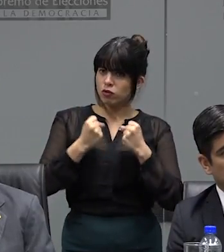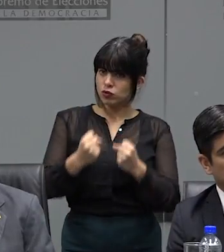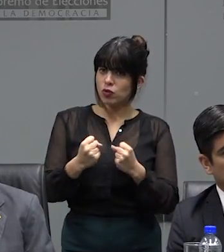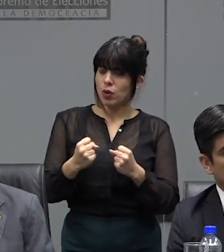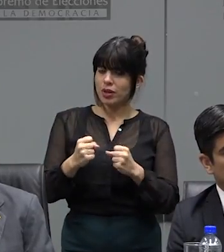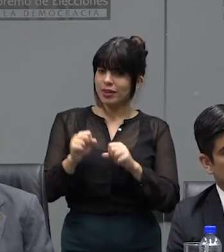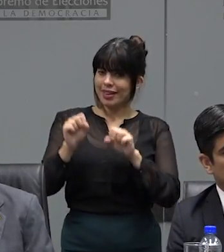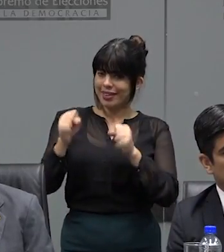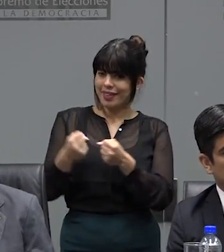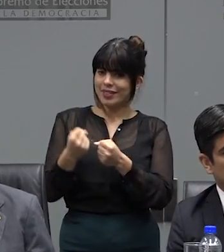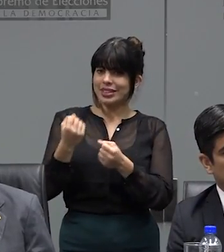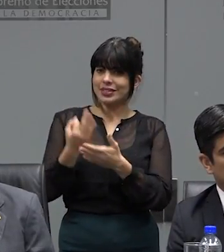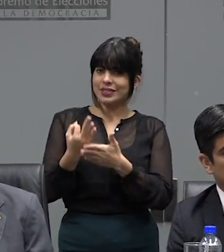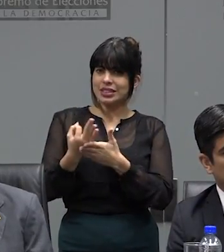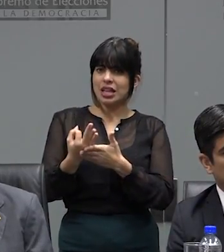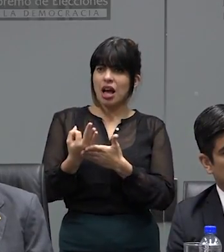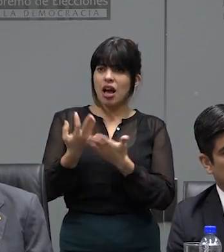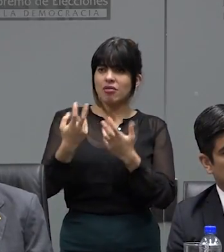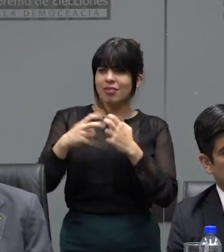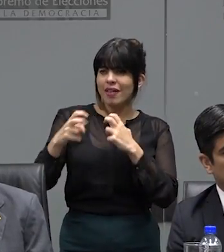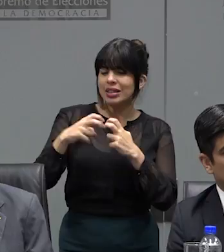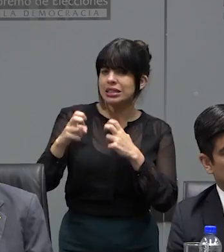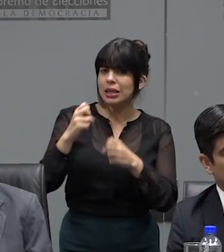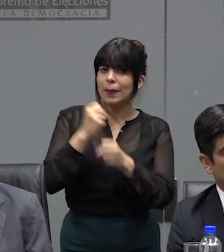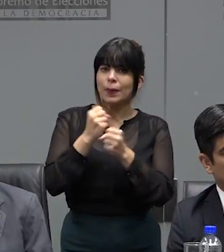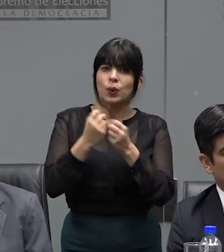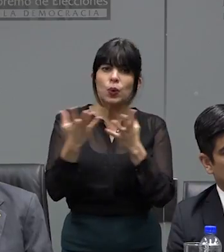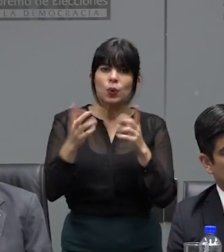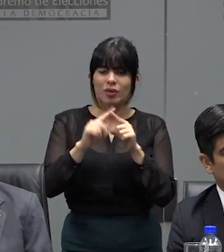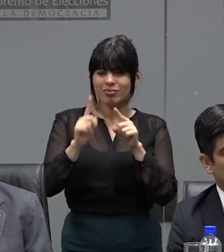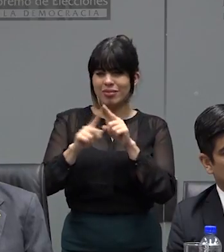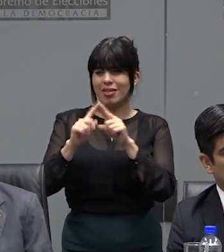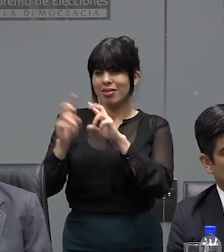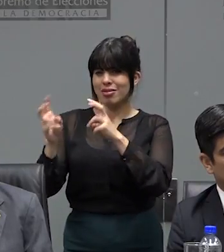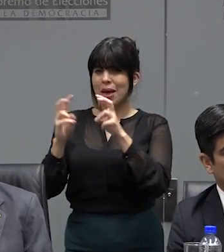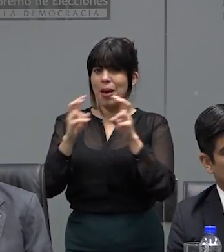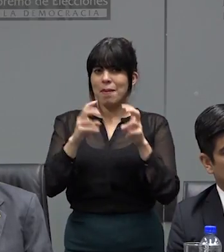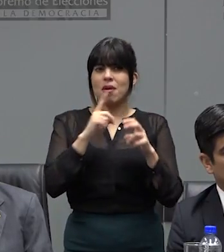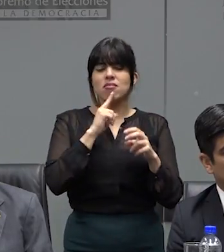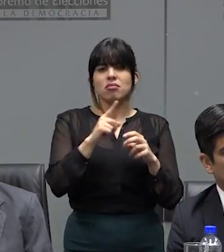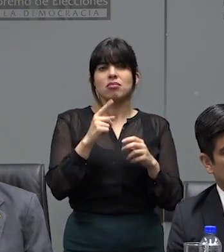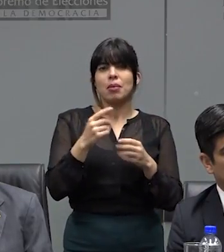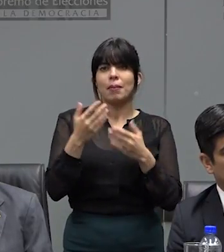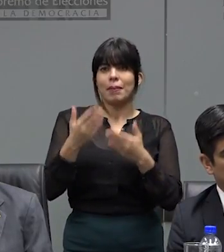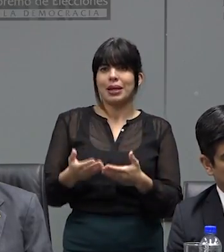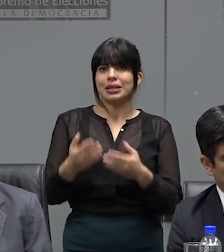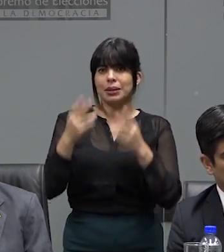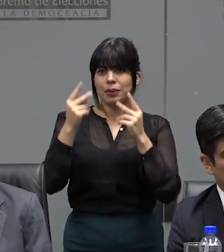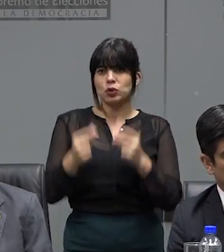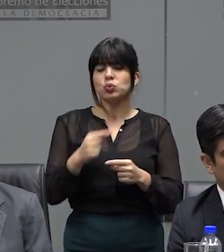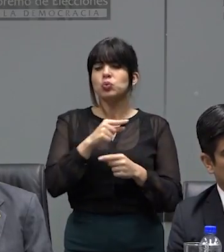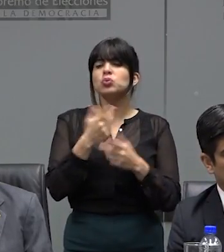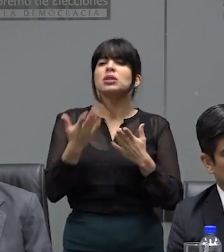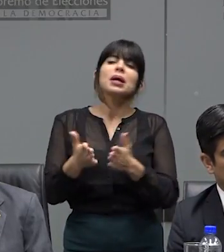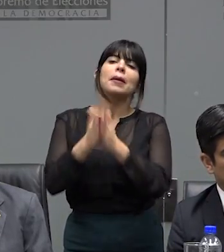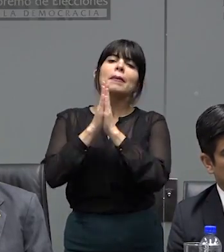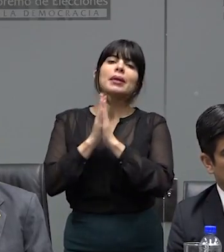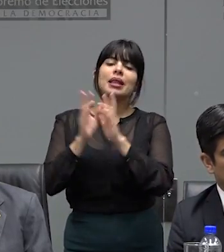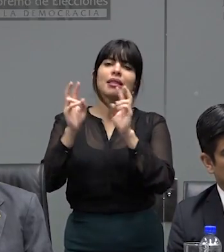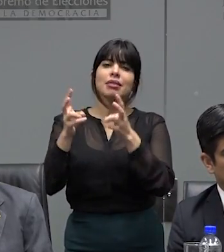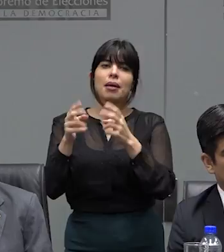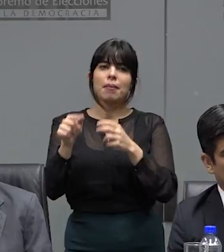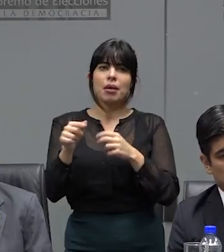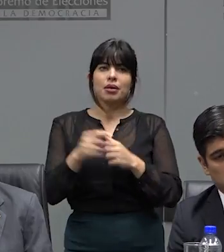en el déficit fiscal, en transferencias, en empleo público, en este tipo de cosas que realmente pesan en el presupuesto. ¿Qué les pediría usted en